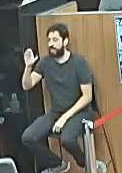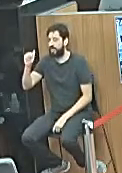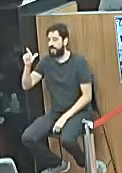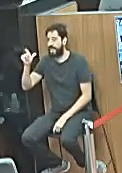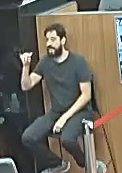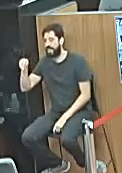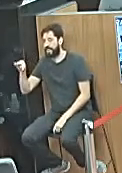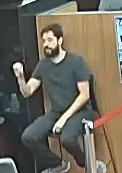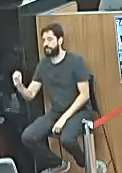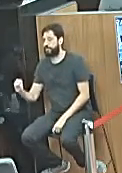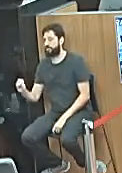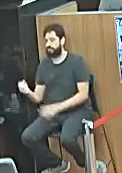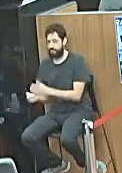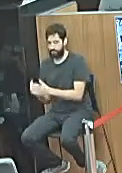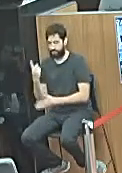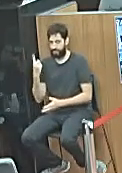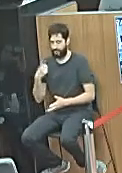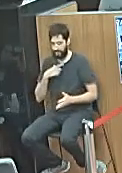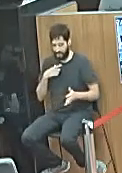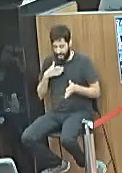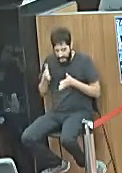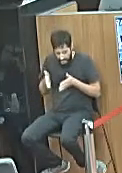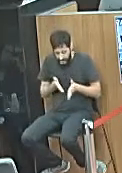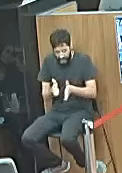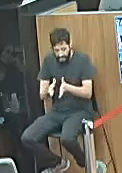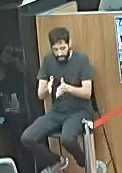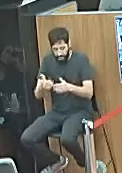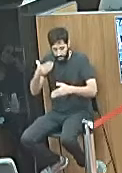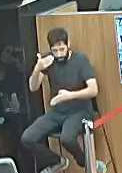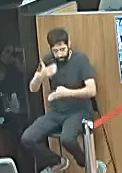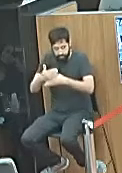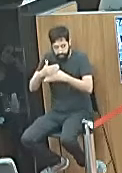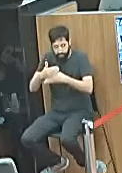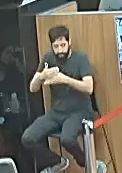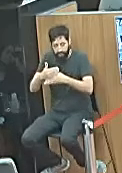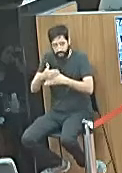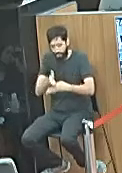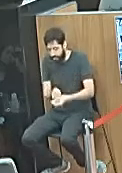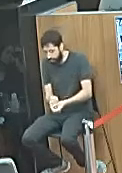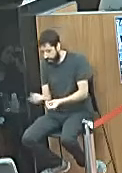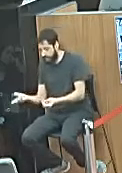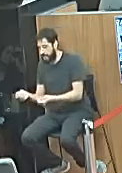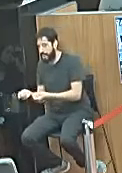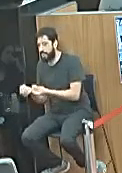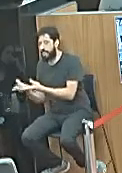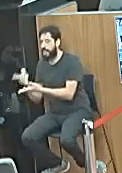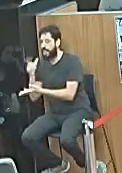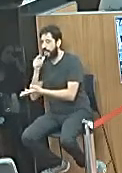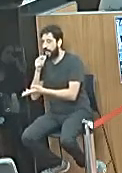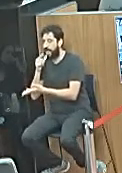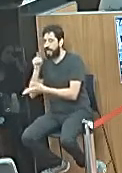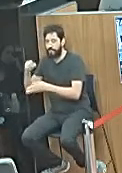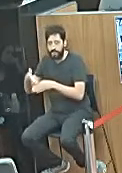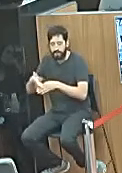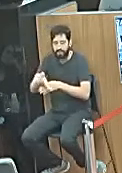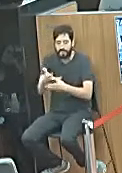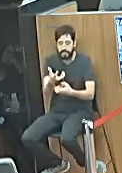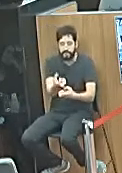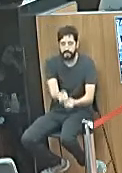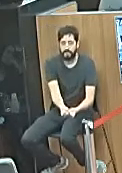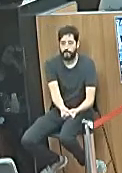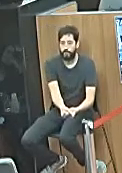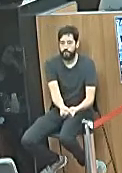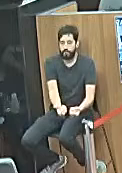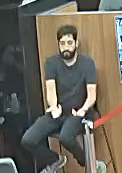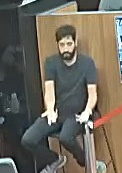nós temos rios lá que são barrados para apoiar o eucalipto e dali pra baixo não desce uma gota d'água